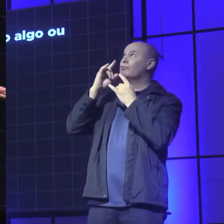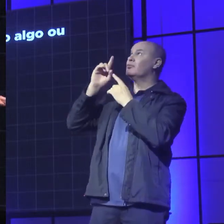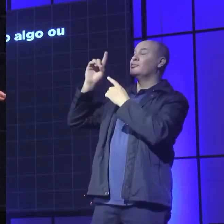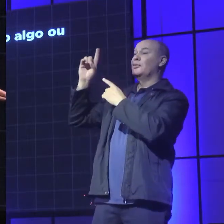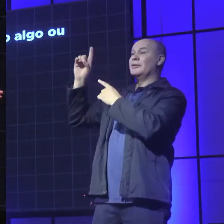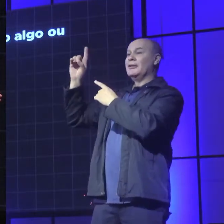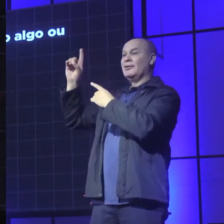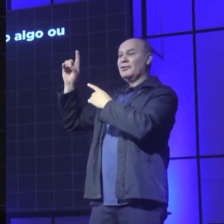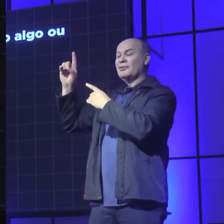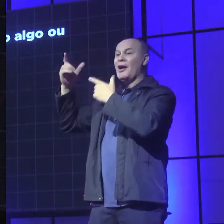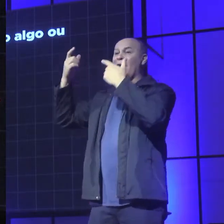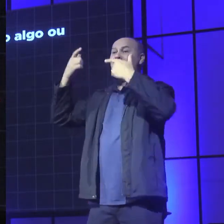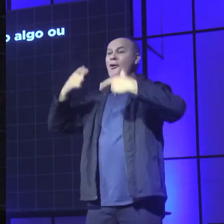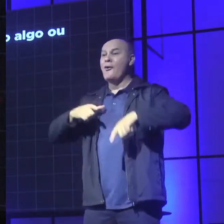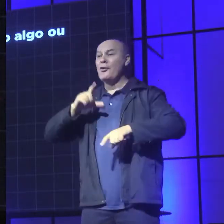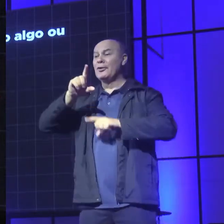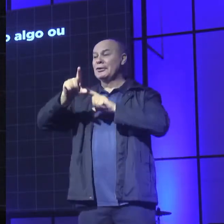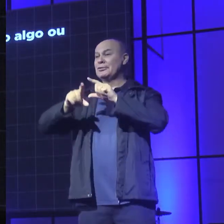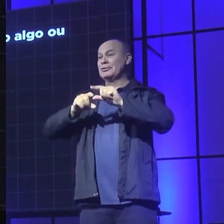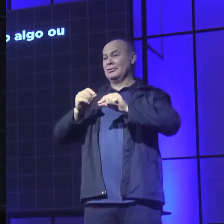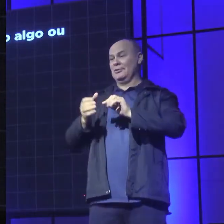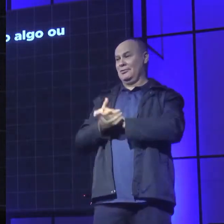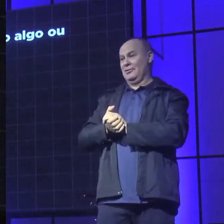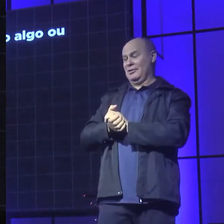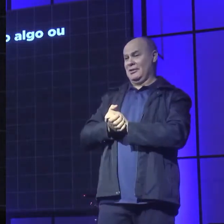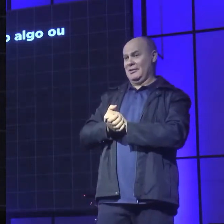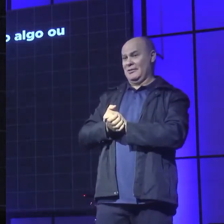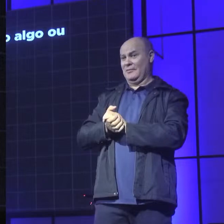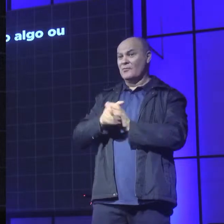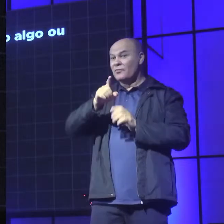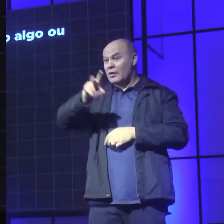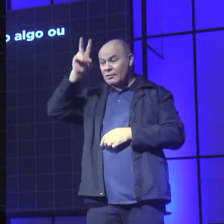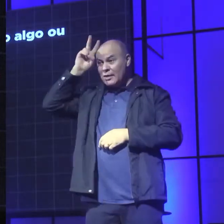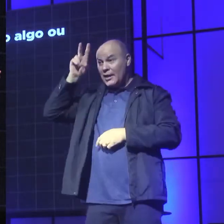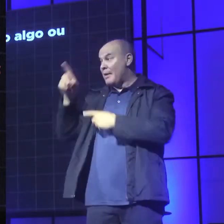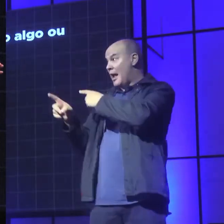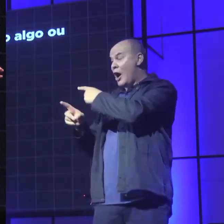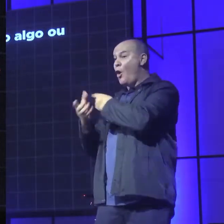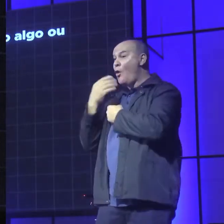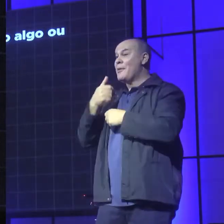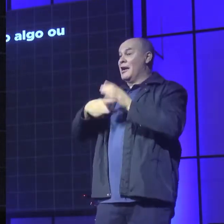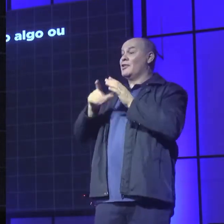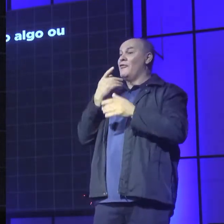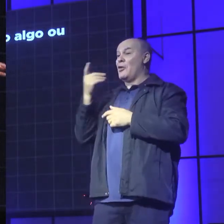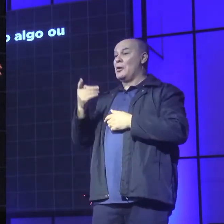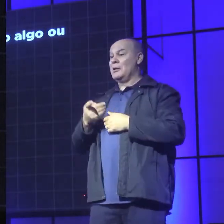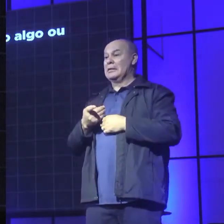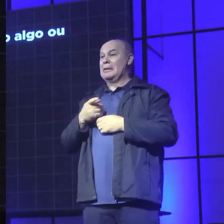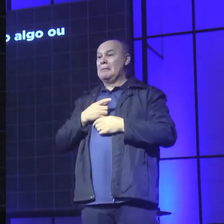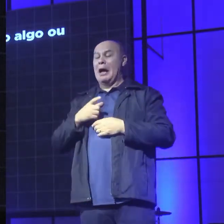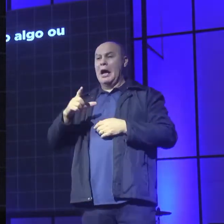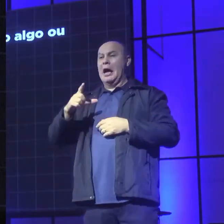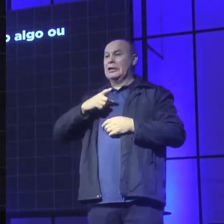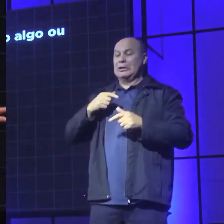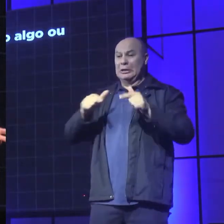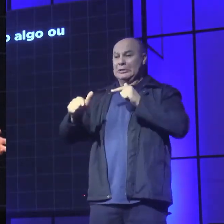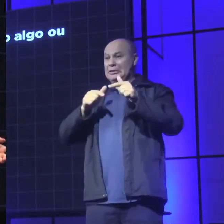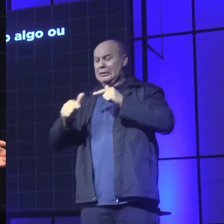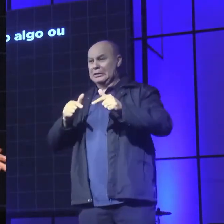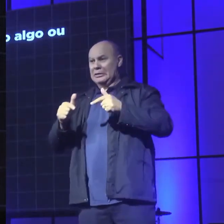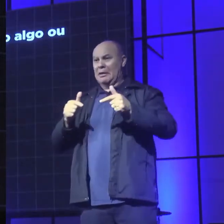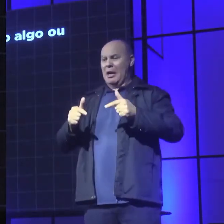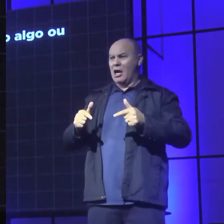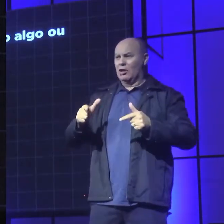o Felipe acabou de falar aqui, ele botou a bomba nos filhos. Ele disse, é pelos meus filhos, eu estava trabalhando pelos filhos. Com Conversa para